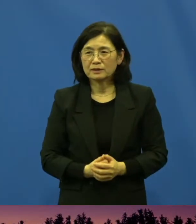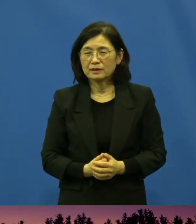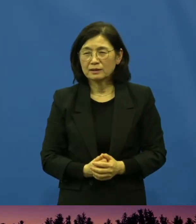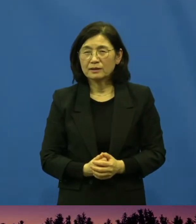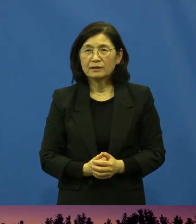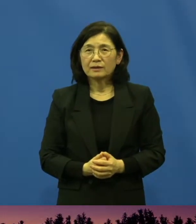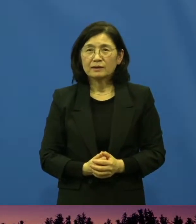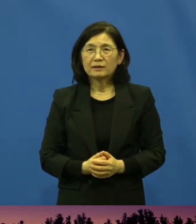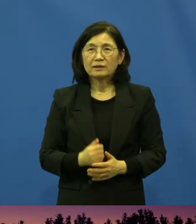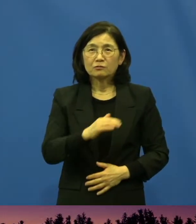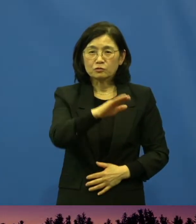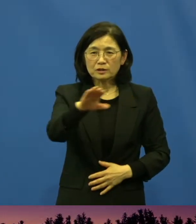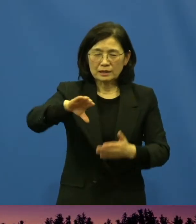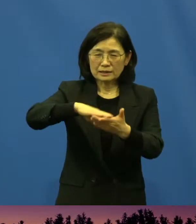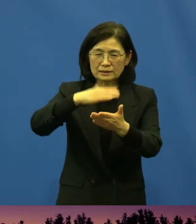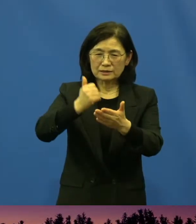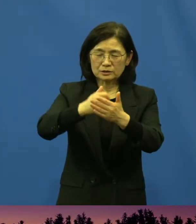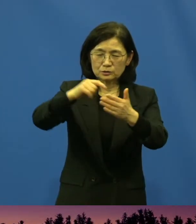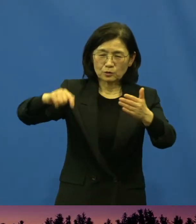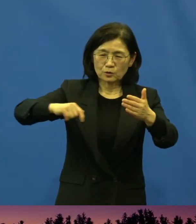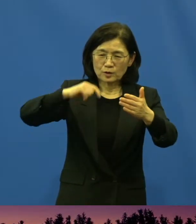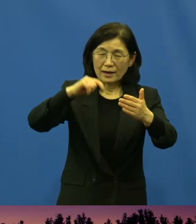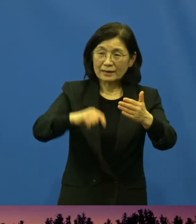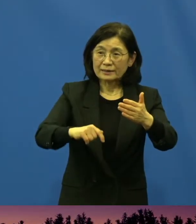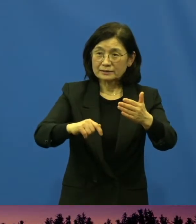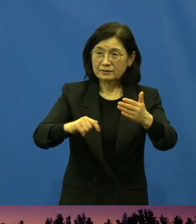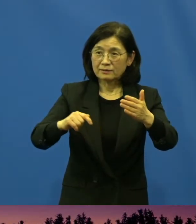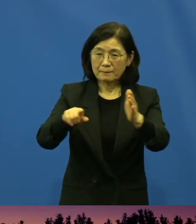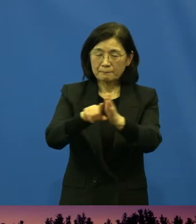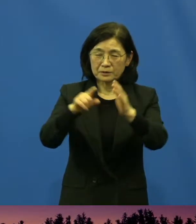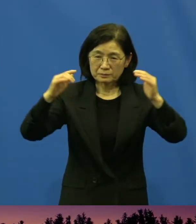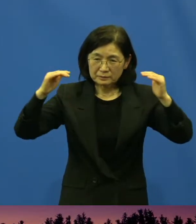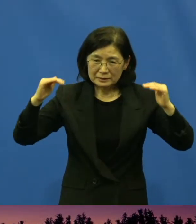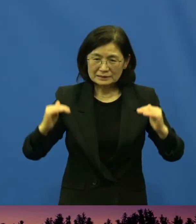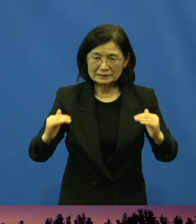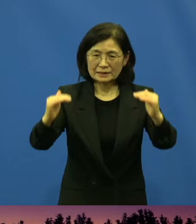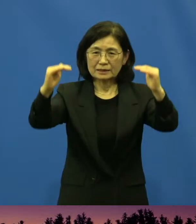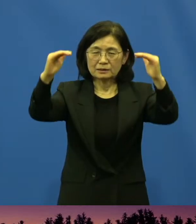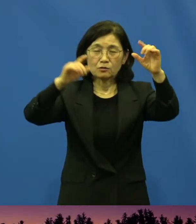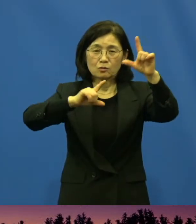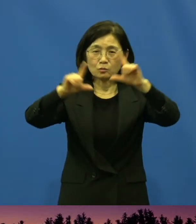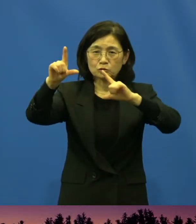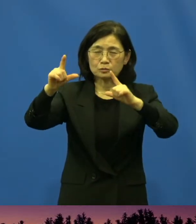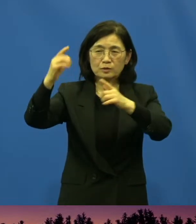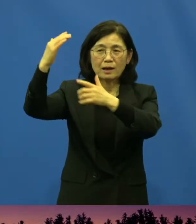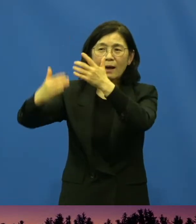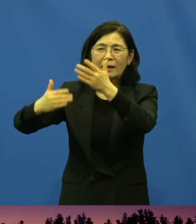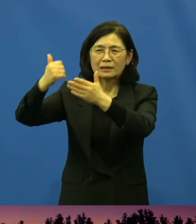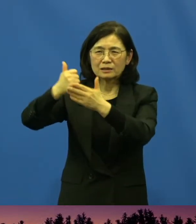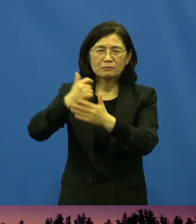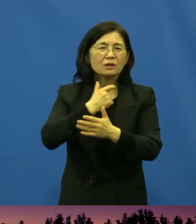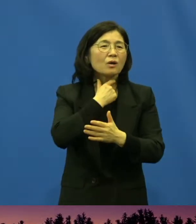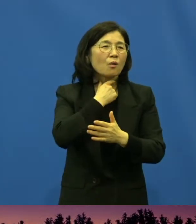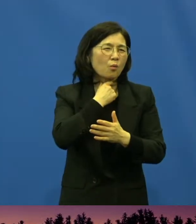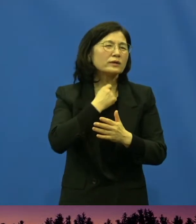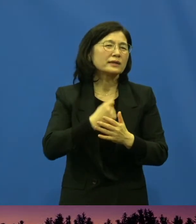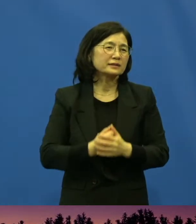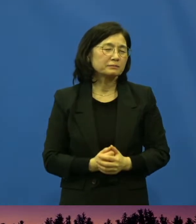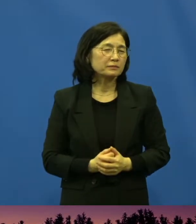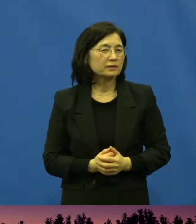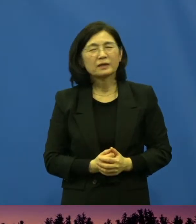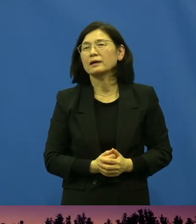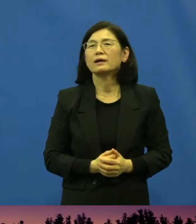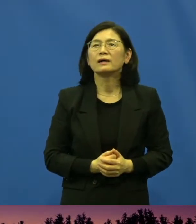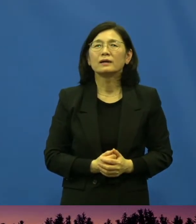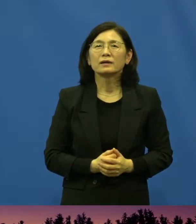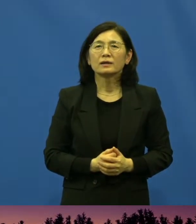하나님. 우리가 그리스도 안에서 장성한 분량에 자라가는 것, 그걸 하나님이 바라시는 거죠. 왜요? 우리가 자랄 때